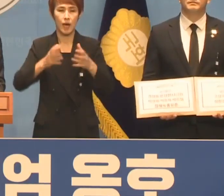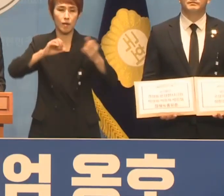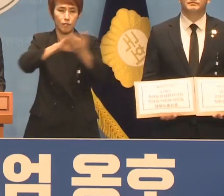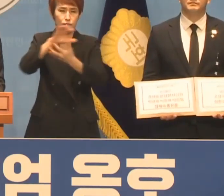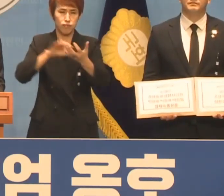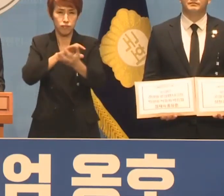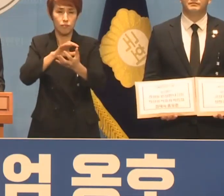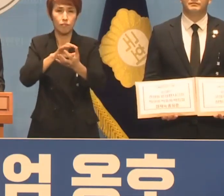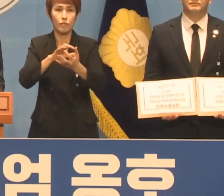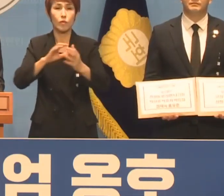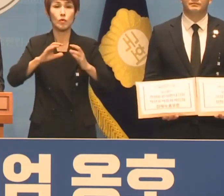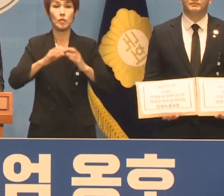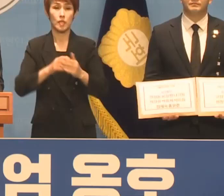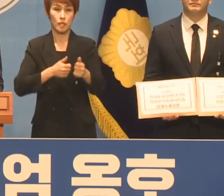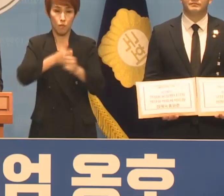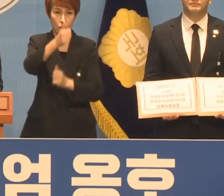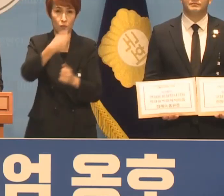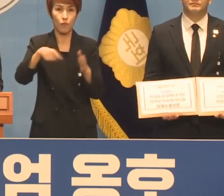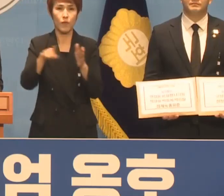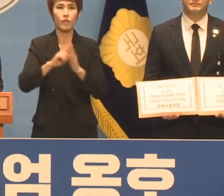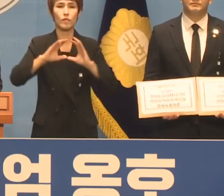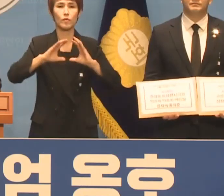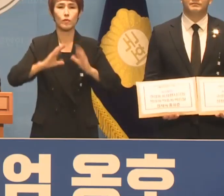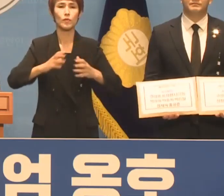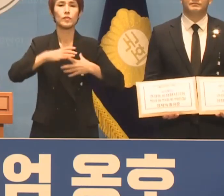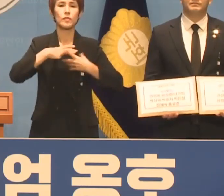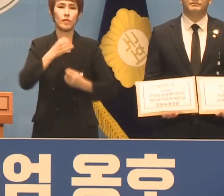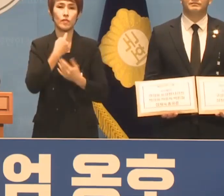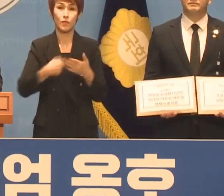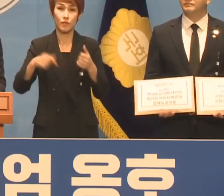국정안정 특별위원회 일동. 감사합니다.